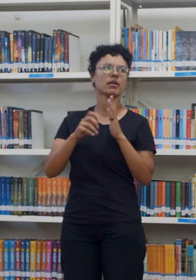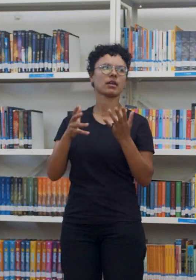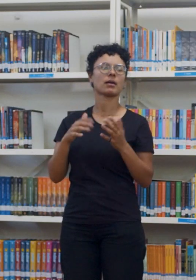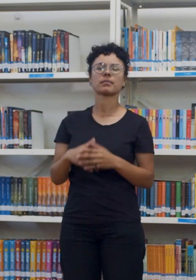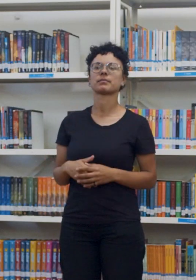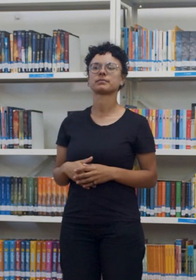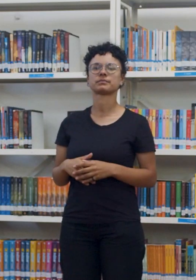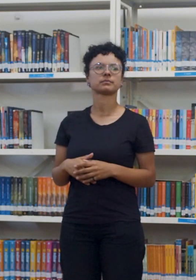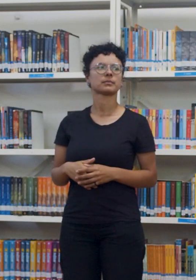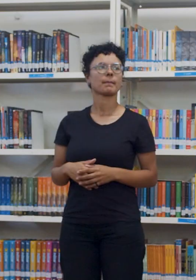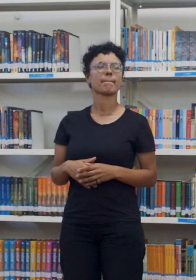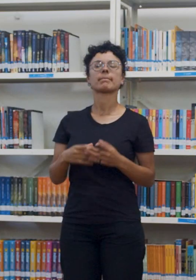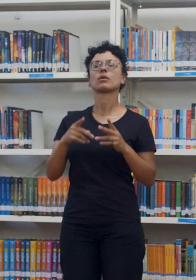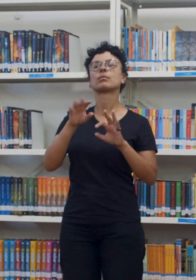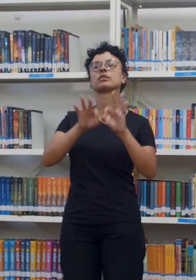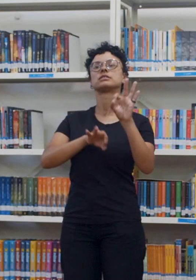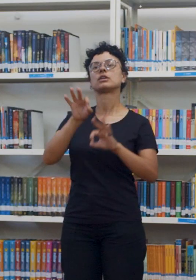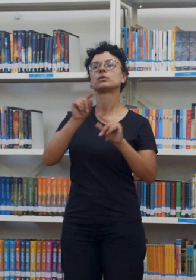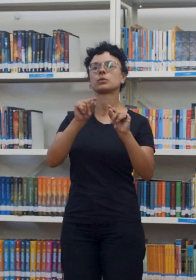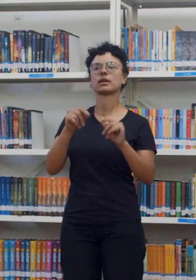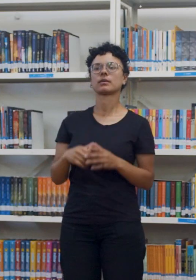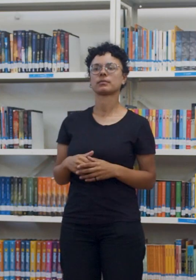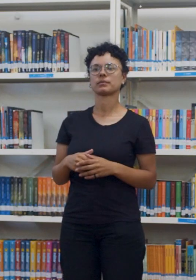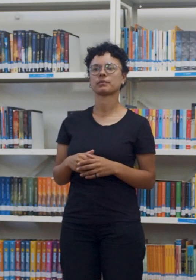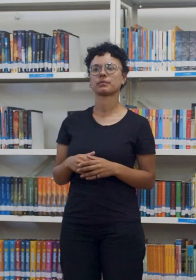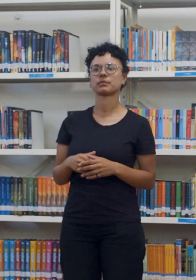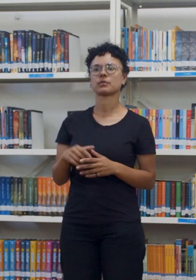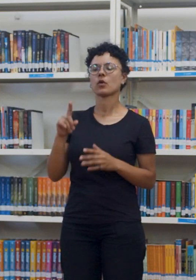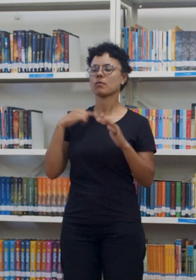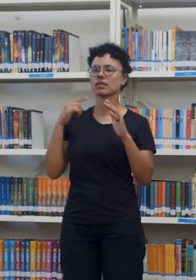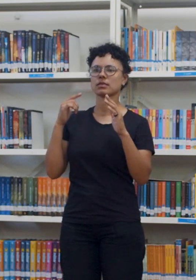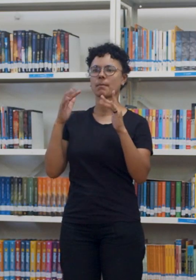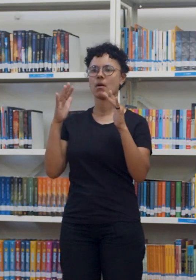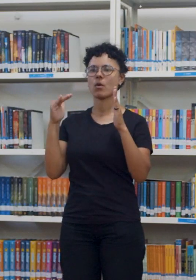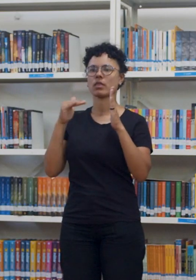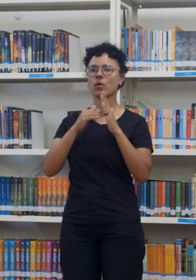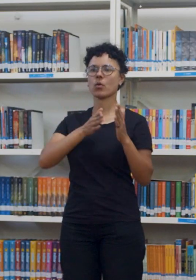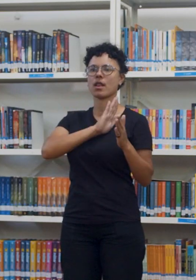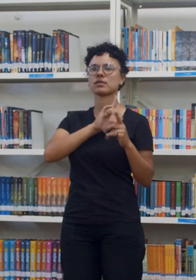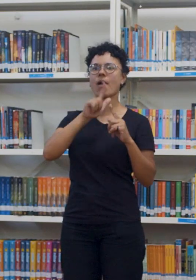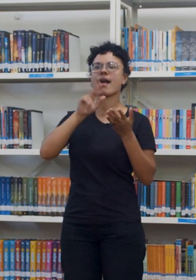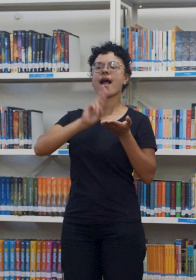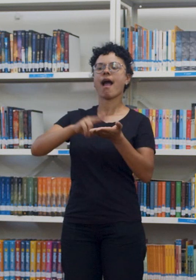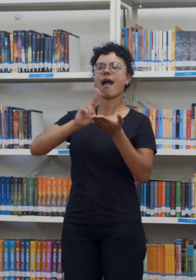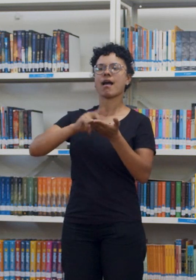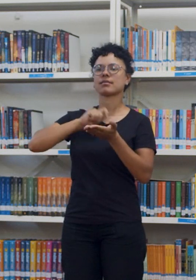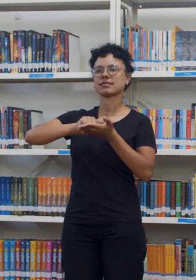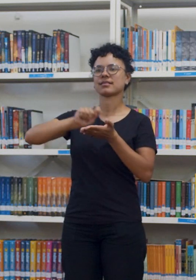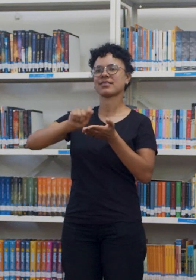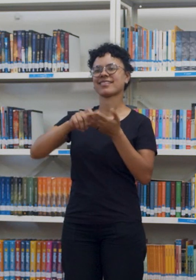Certo. Você tem um projeto do quê? Chama Das Mãos ao Coração, é escrever cartas.